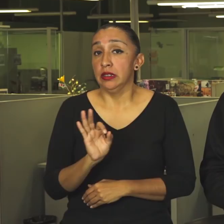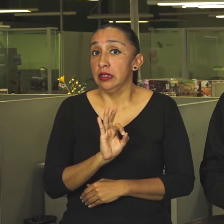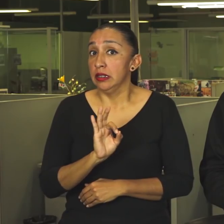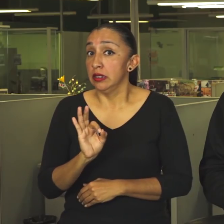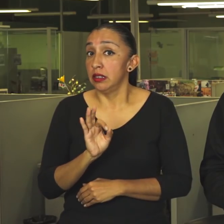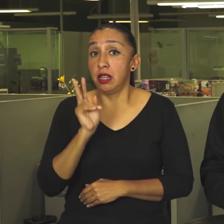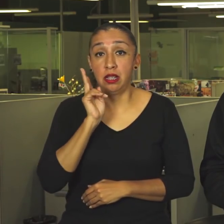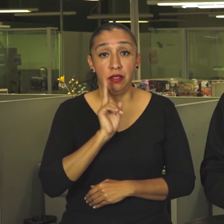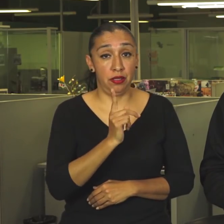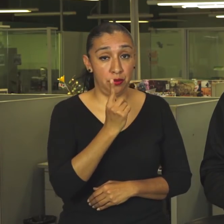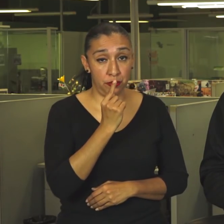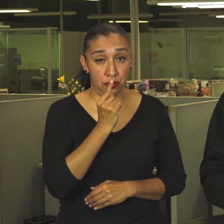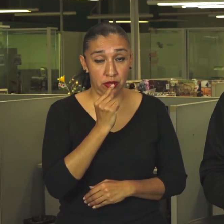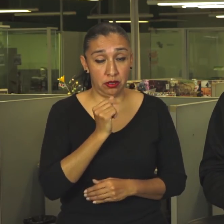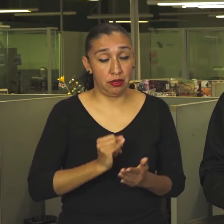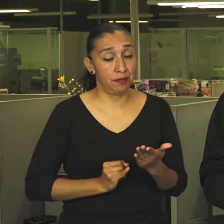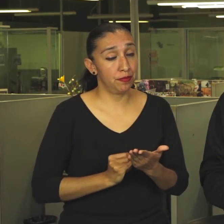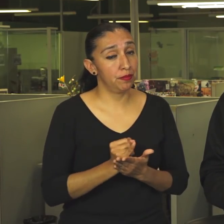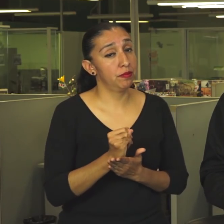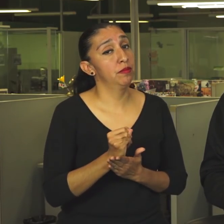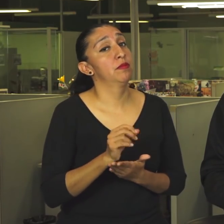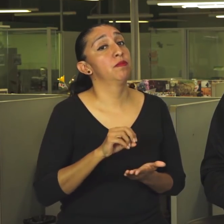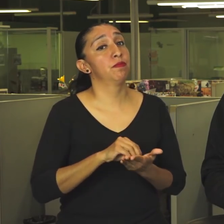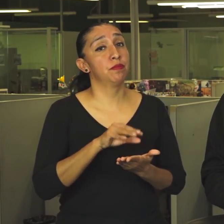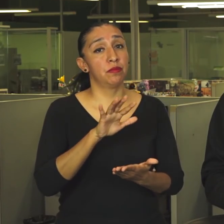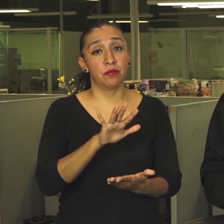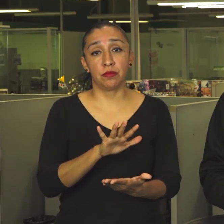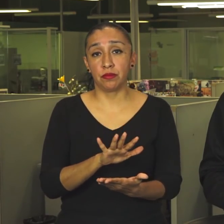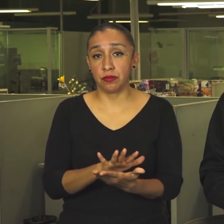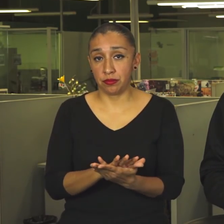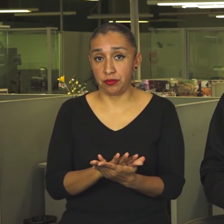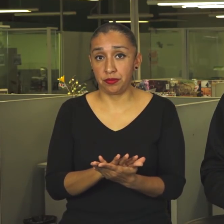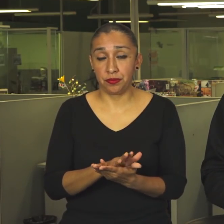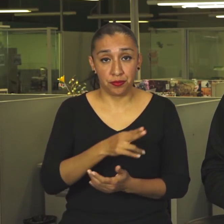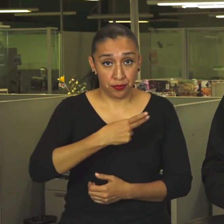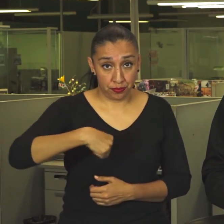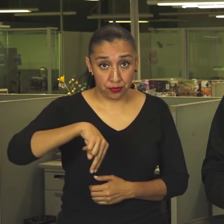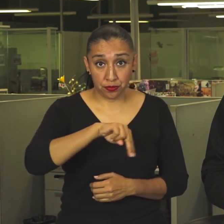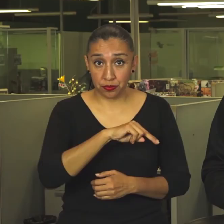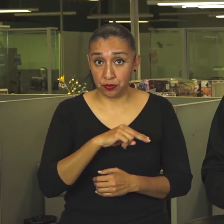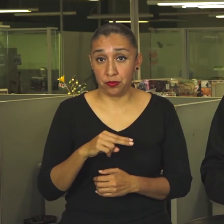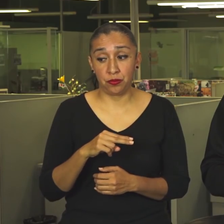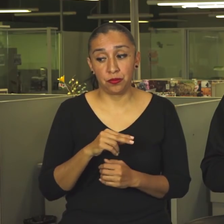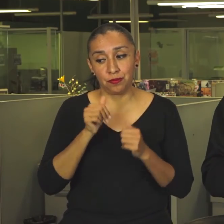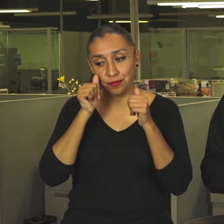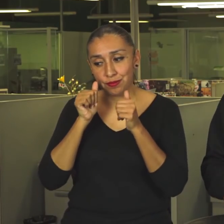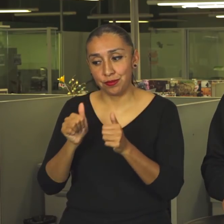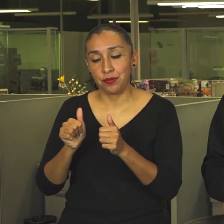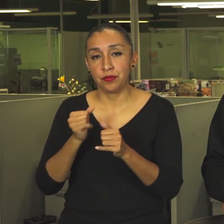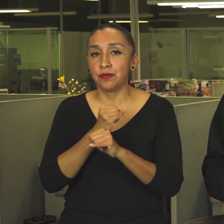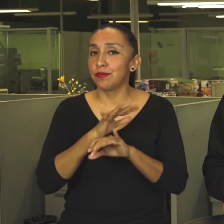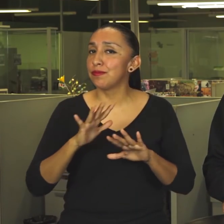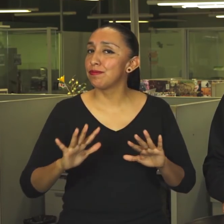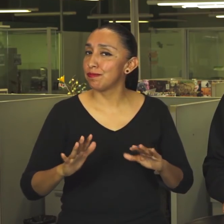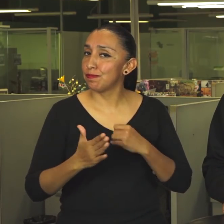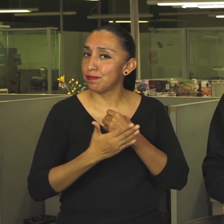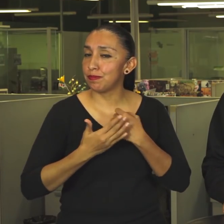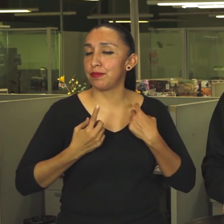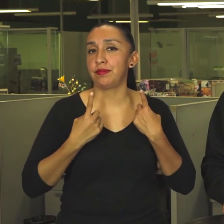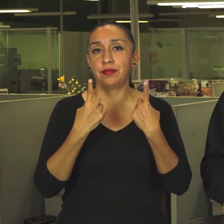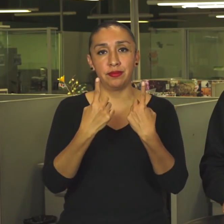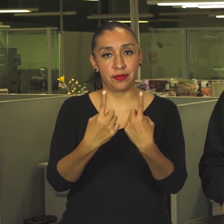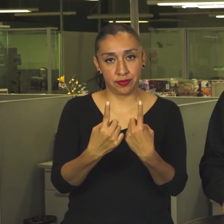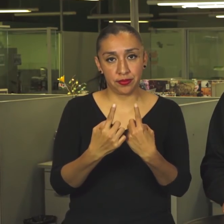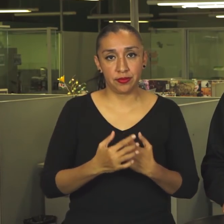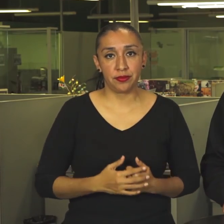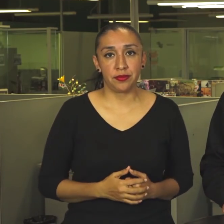de la cual en frontera.info estaremos atentos y les estaremos dando a conocer cualquier nuevo dato relevante en torno a este caso